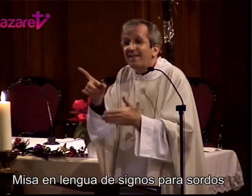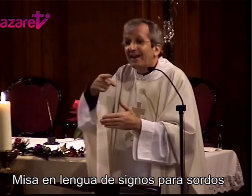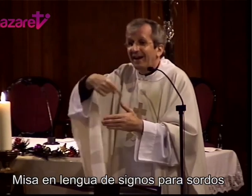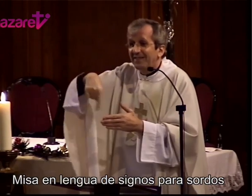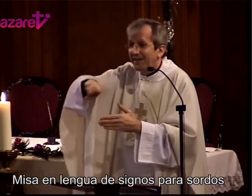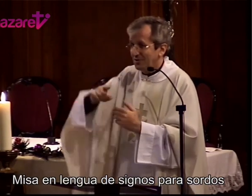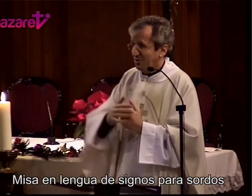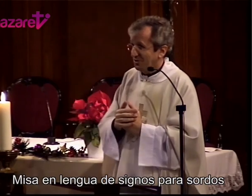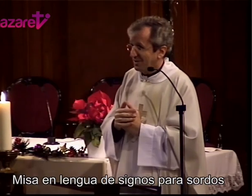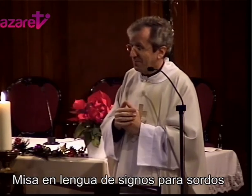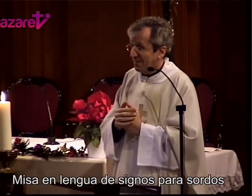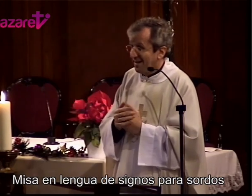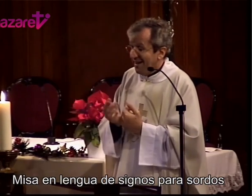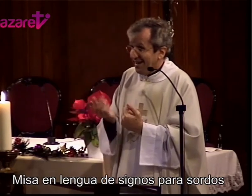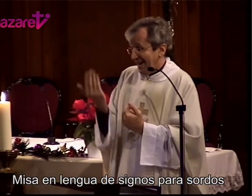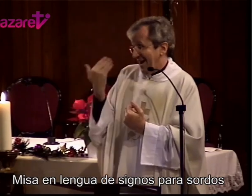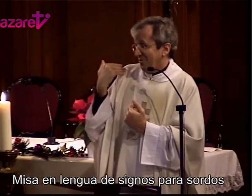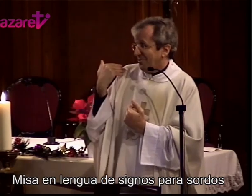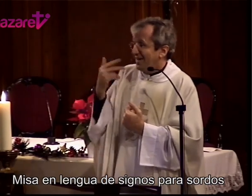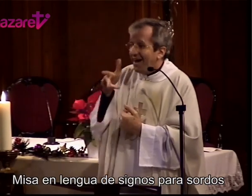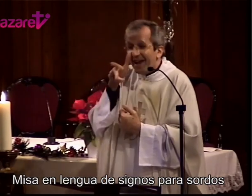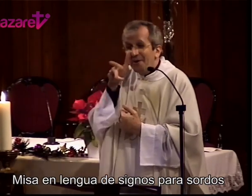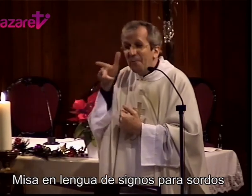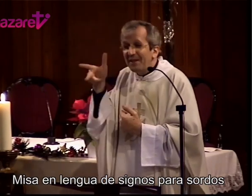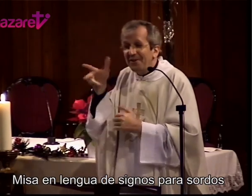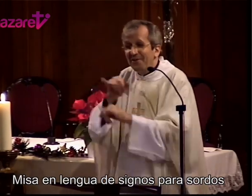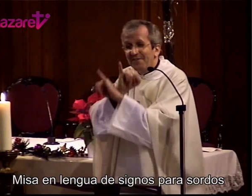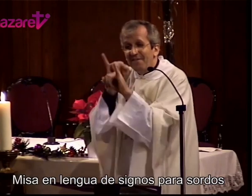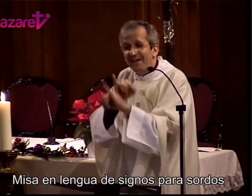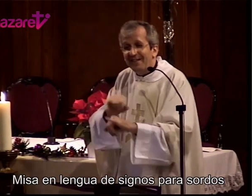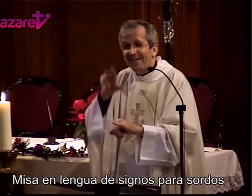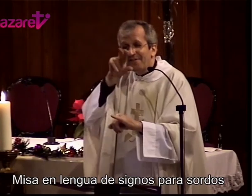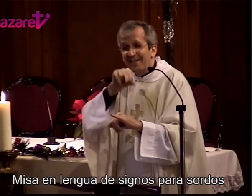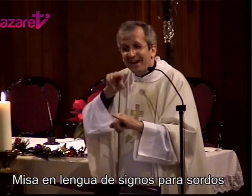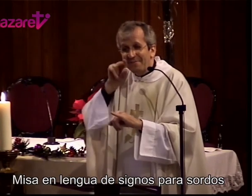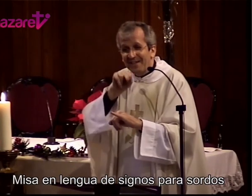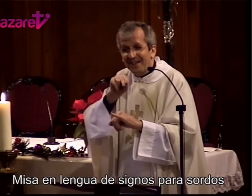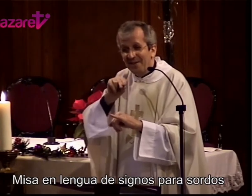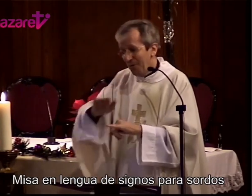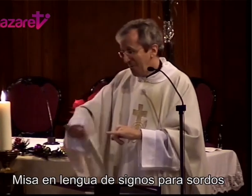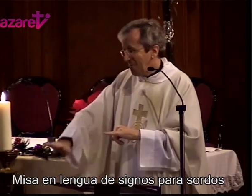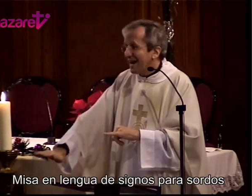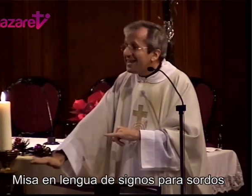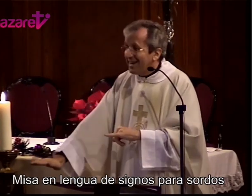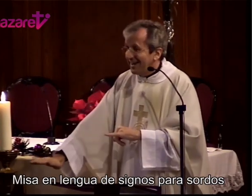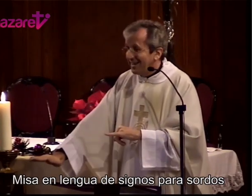cerca de nosotros. El otro día, en un vídeo de felicitación de la Navidad, una niña,